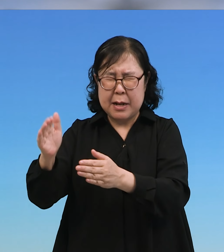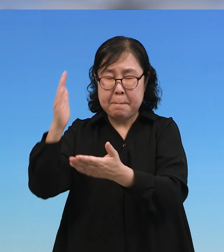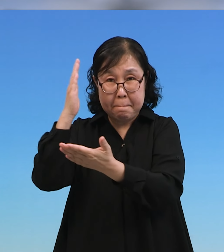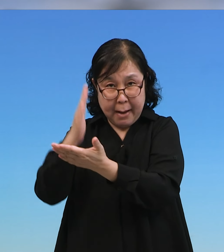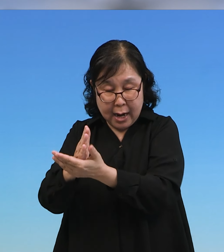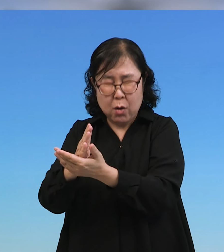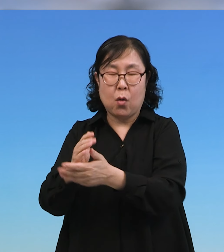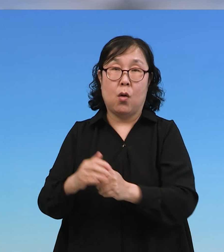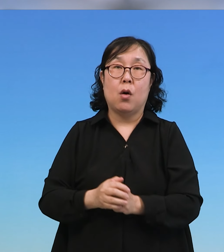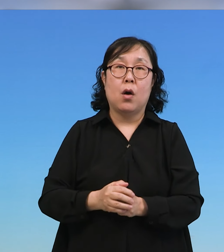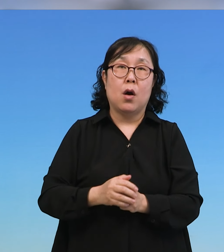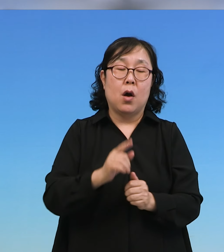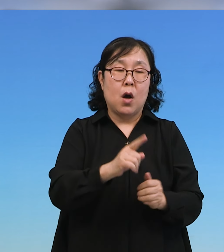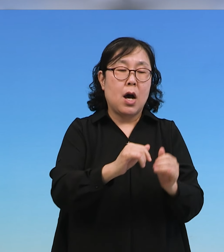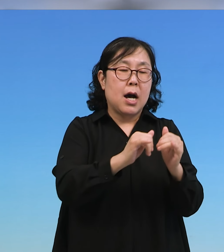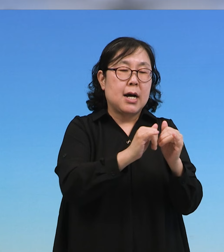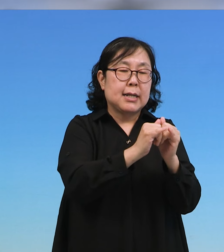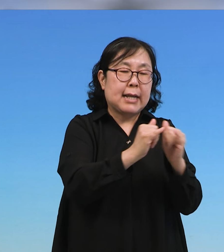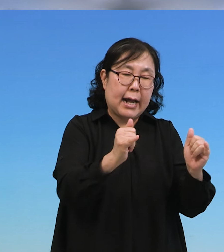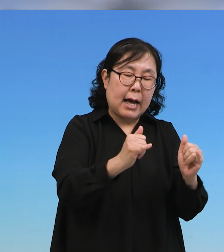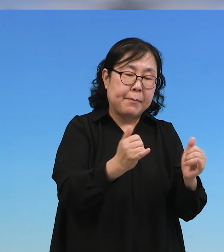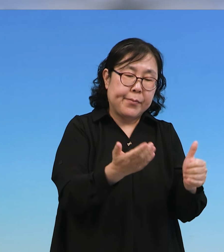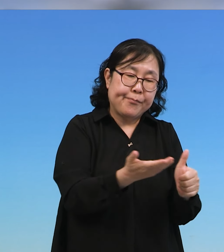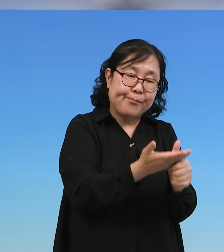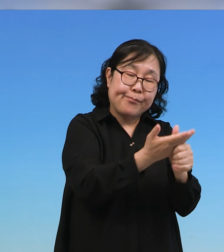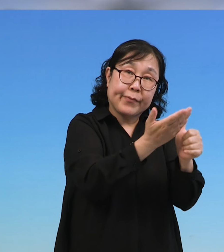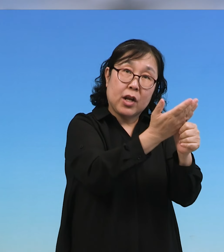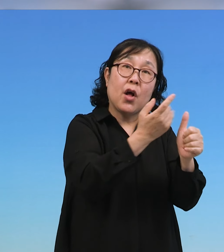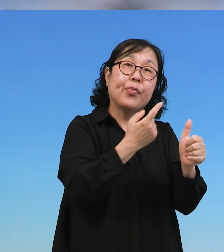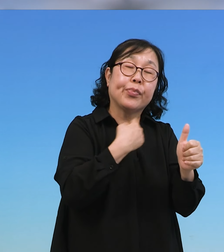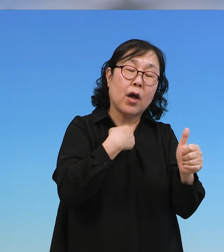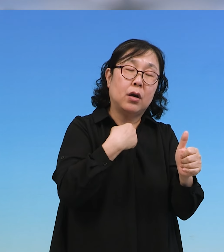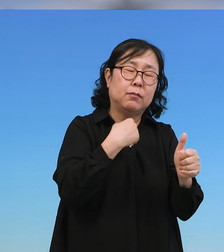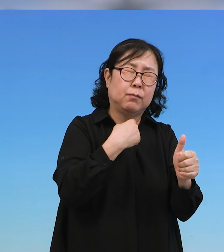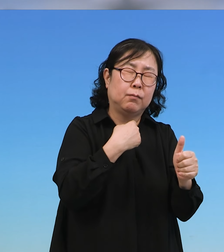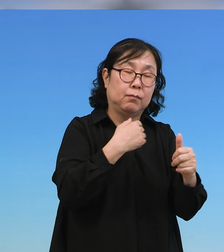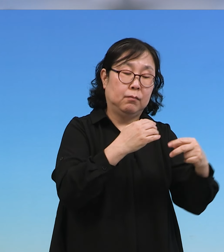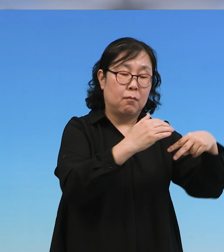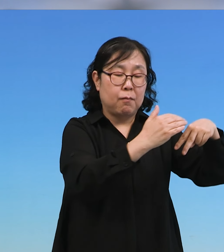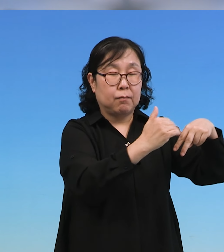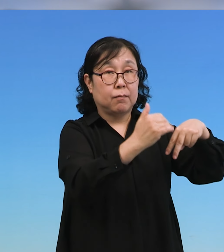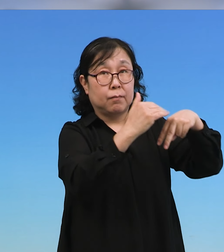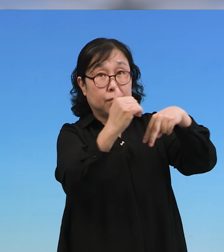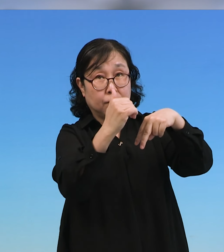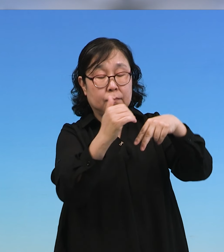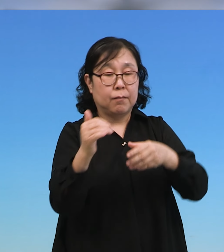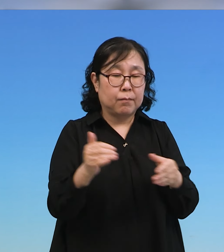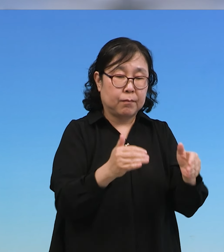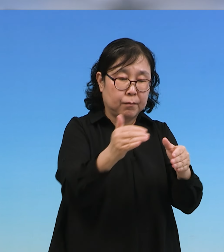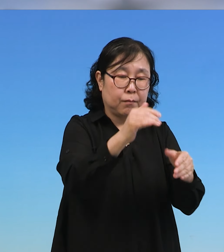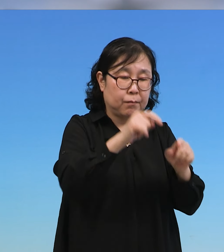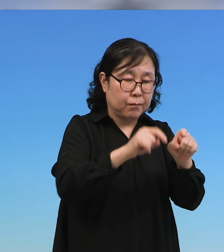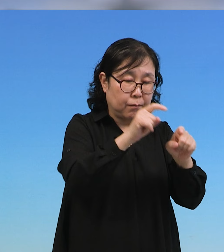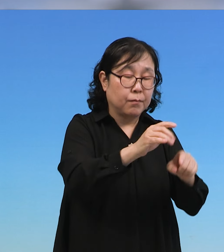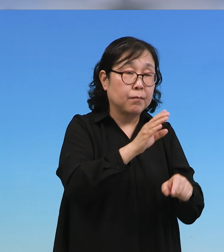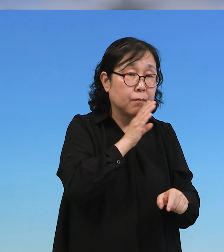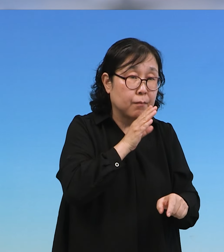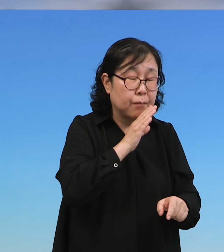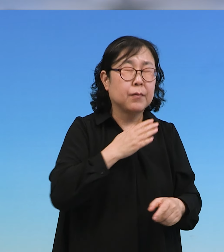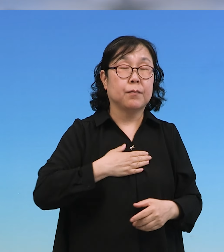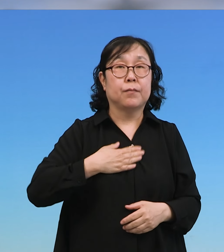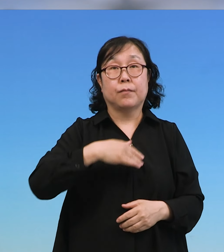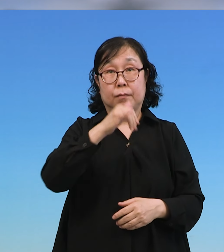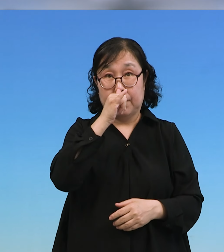사라지면서 사람을 길러내려고 했었던 사무엘의 길을 걸어가는 것이 정답이다. 우리 다 알고 있지 않습니까?